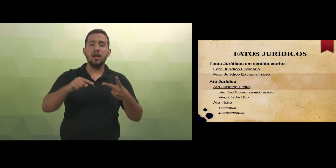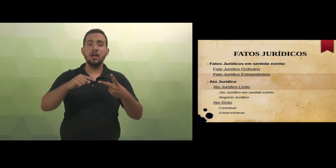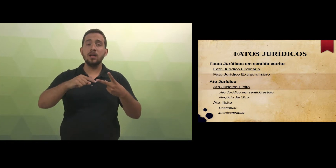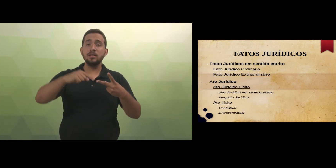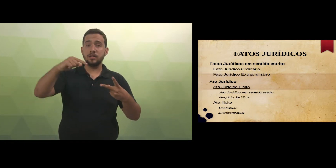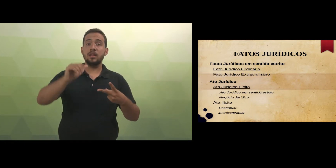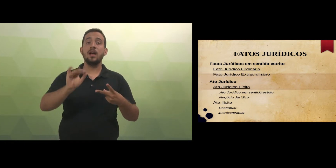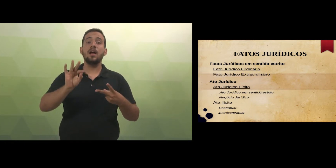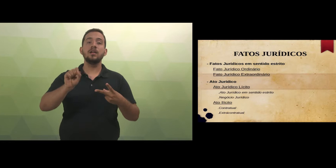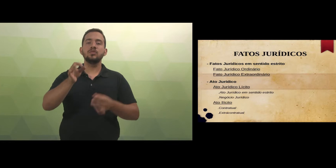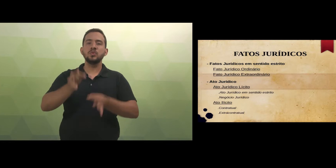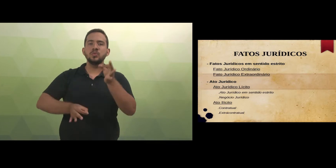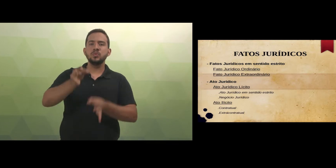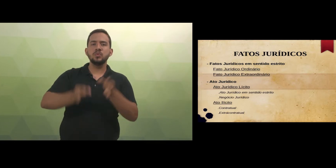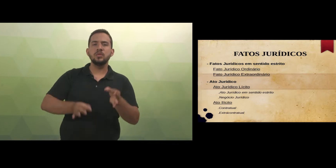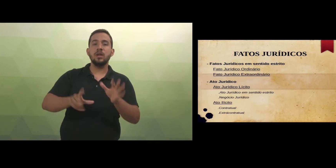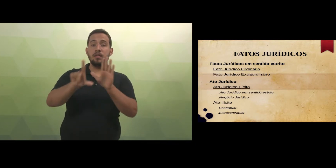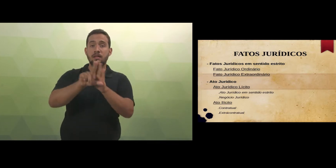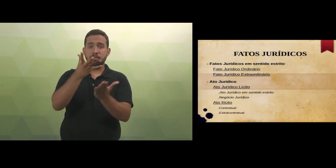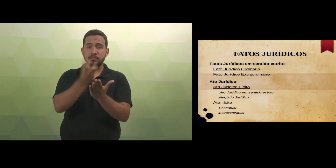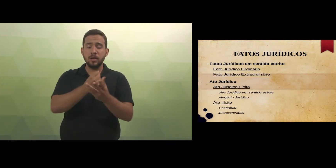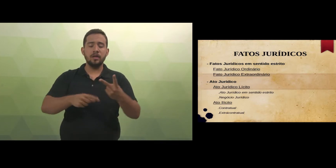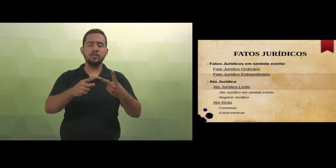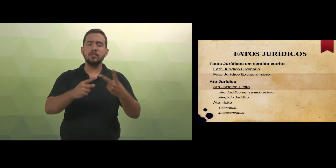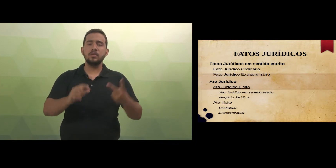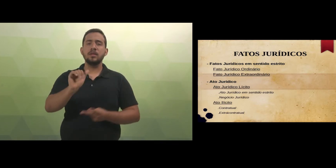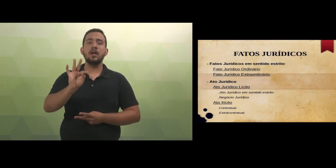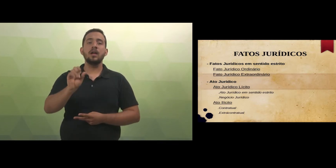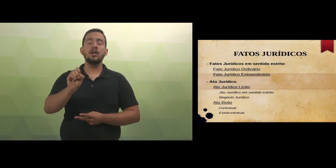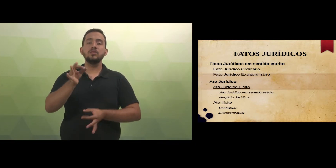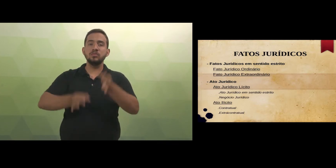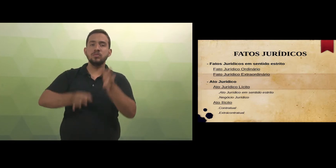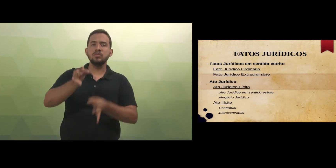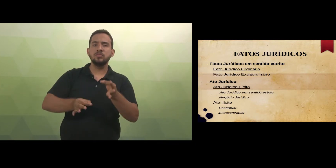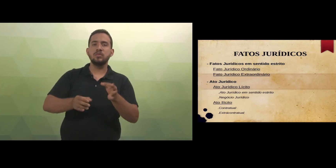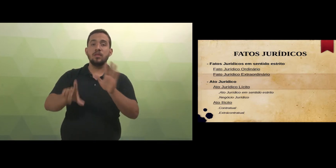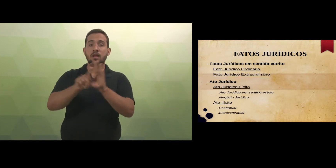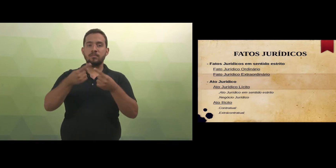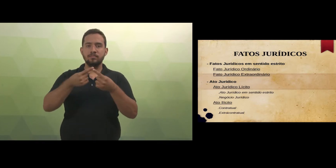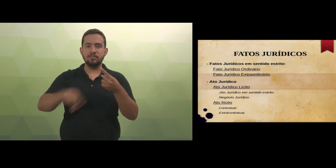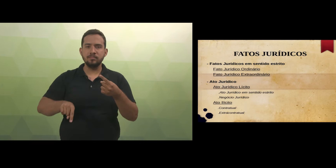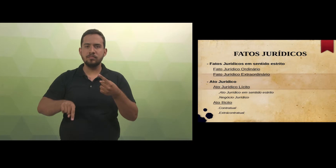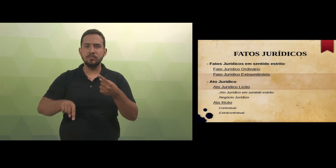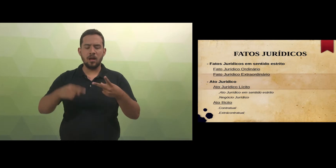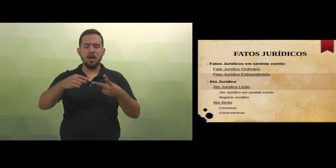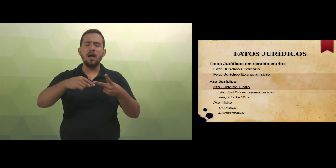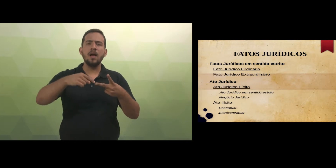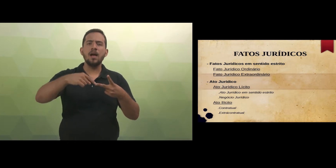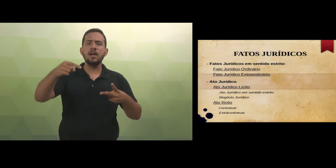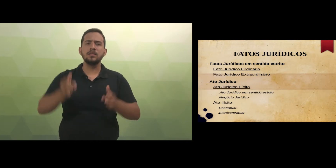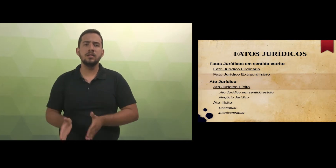ato ilícito. O ato jurídico lícito pode ser de duas formas: ato jurídico lícito em sentido